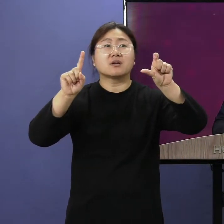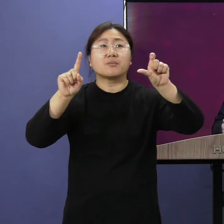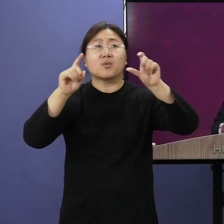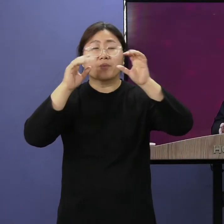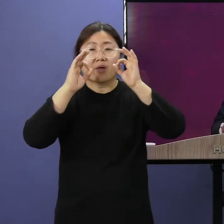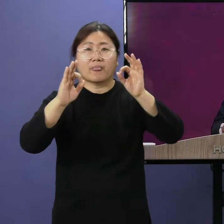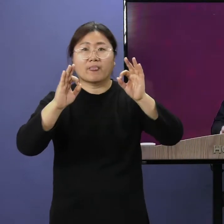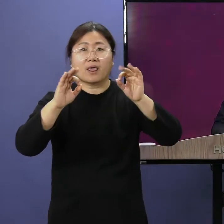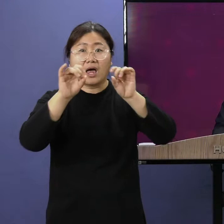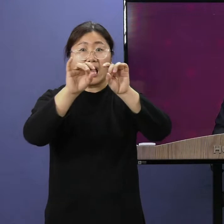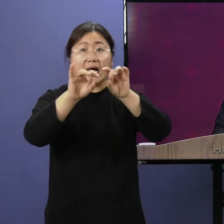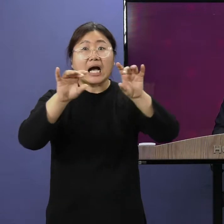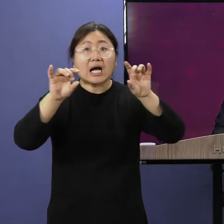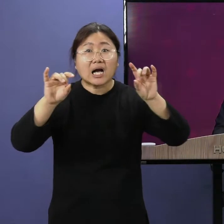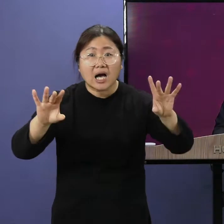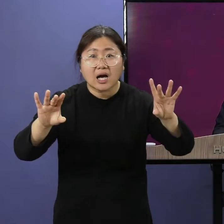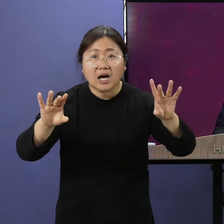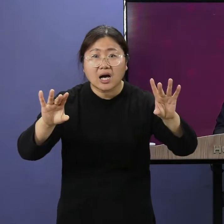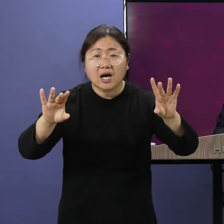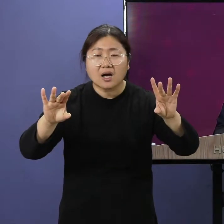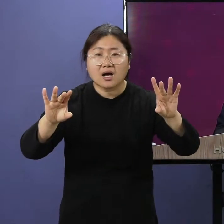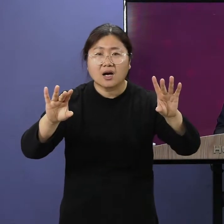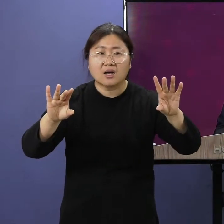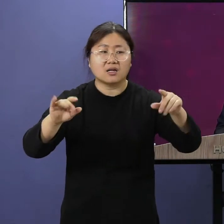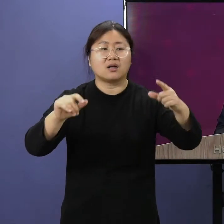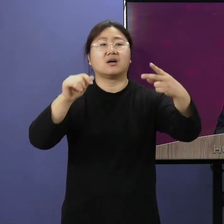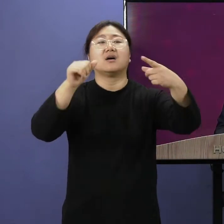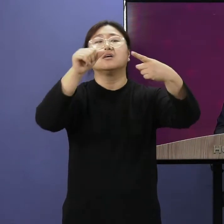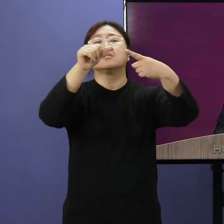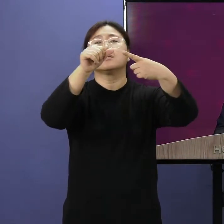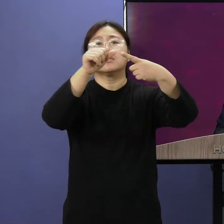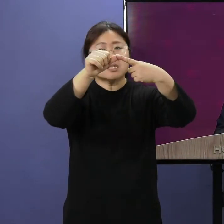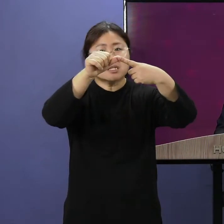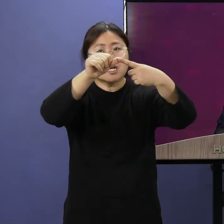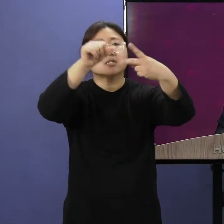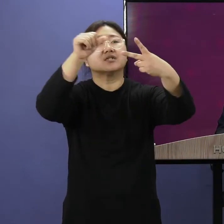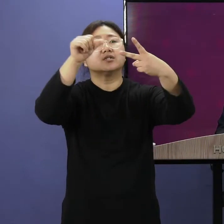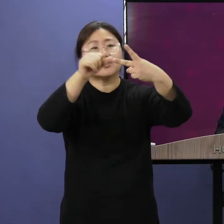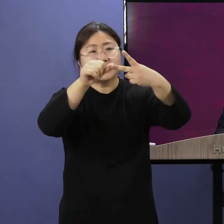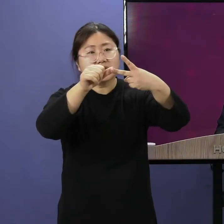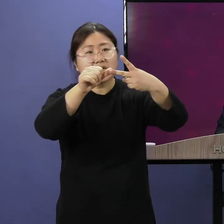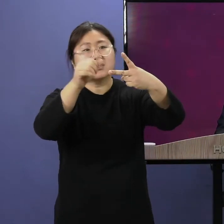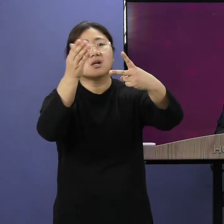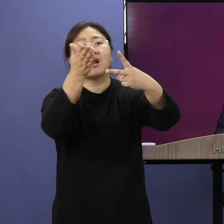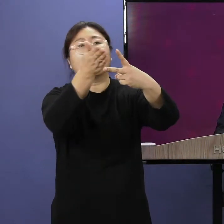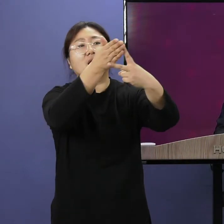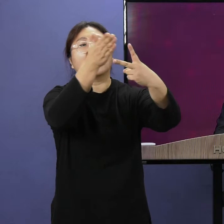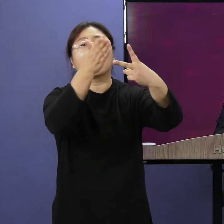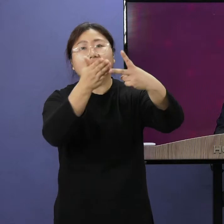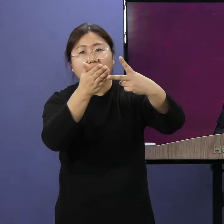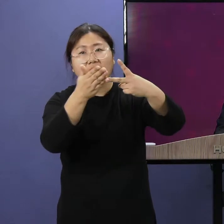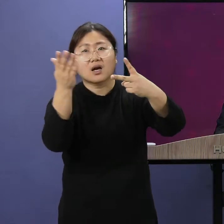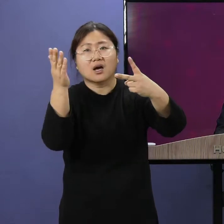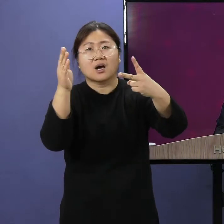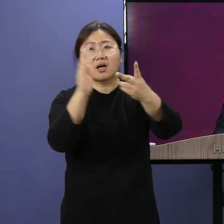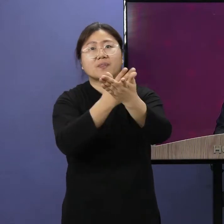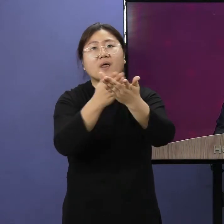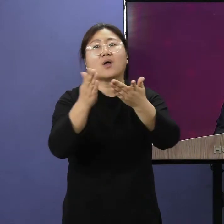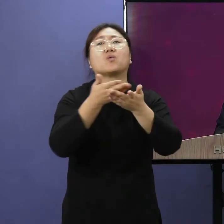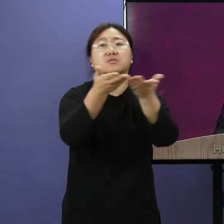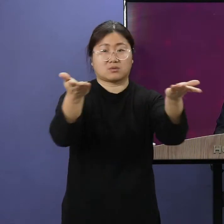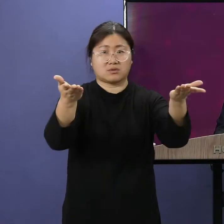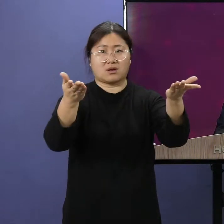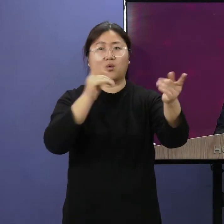각각. 첫째 아들도 받았다는 것이죠. 재산을 받을 때 이 아들이 좀 철이 있고 이 아들이